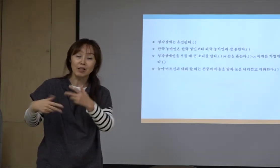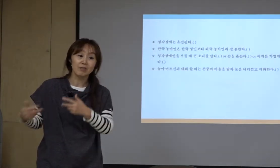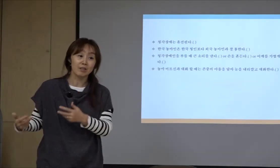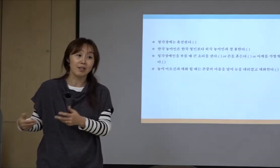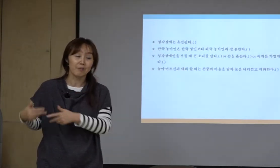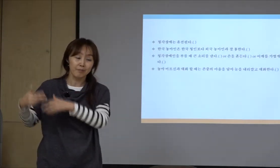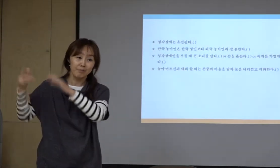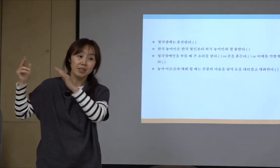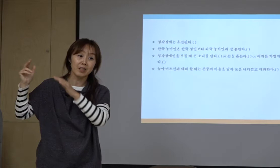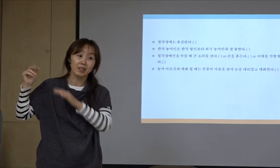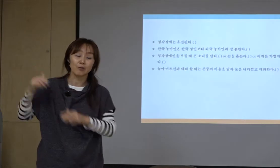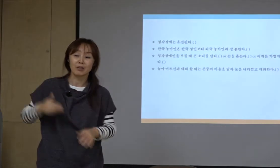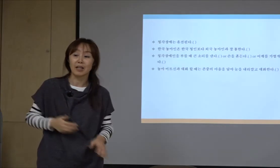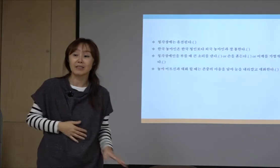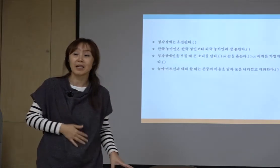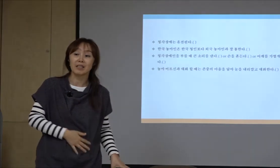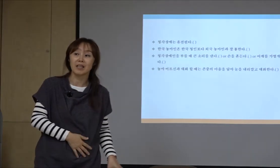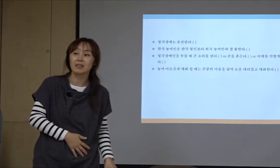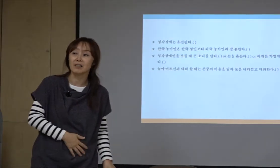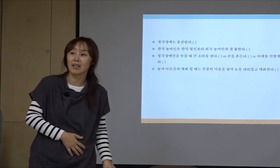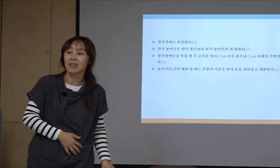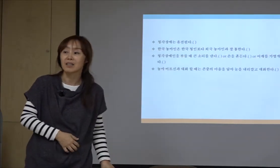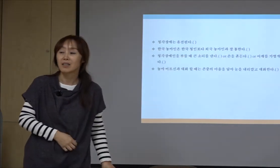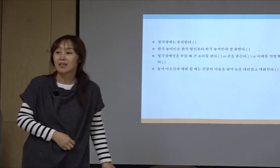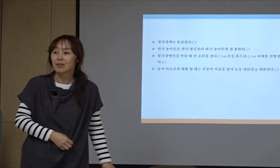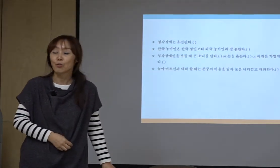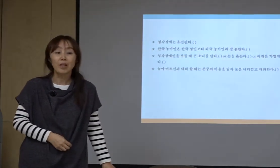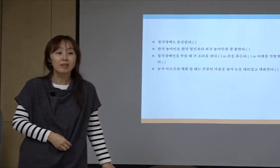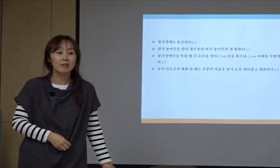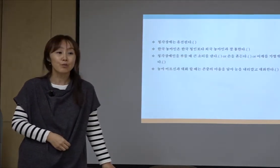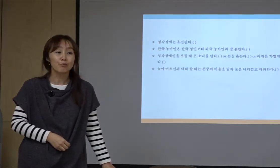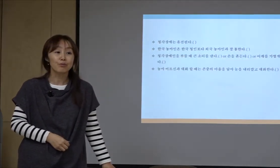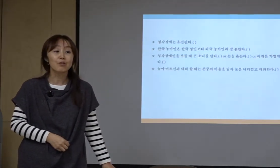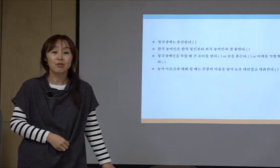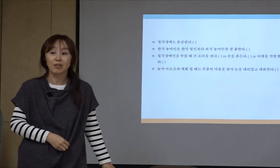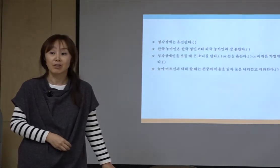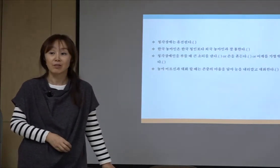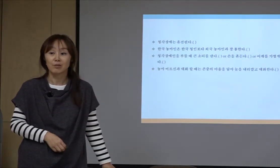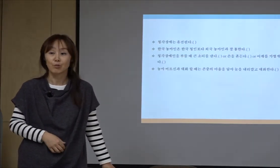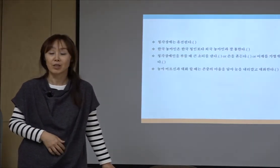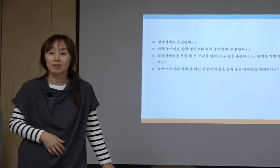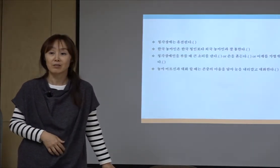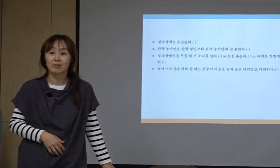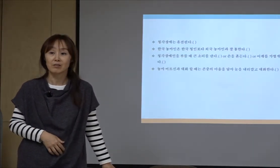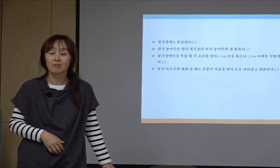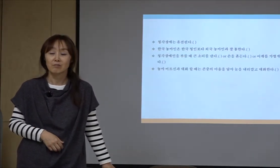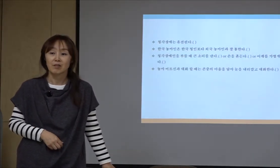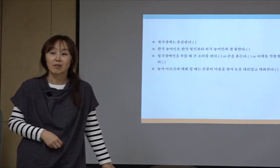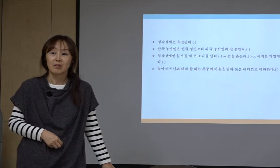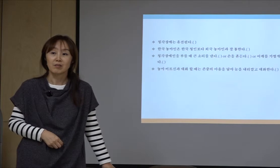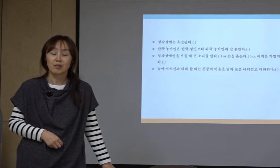해서 이제 비장애인하고 이렇게 같이 자라게 하는데 농아인들은 좀 부정적이에요. 농아인들은 이제